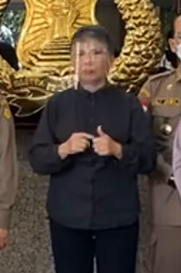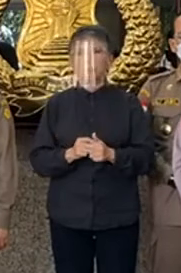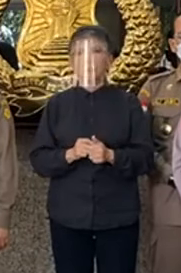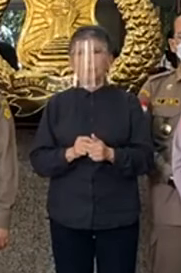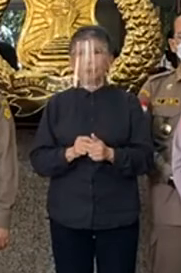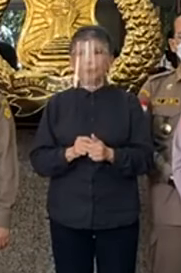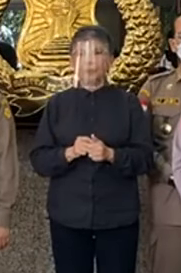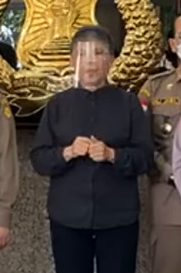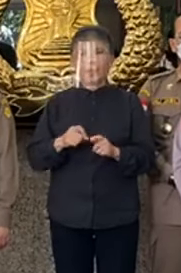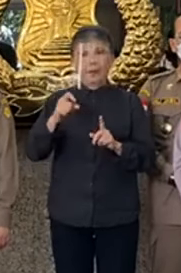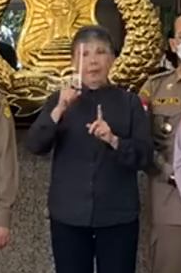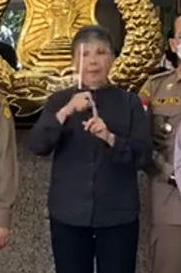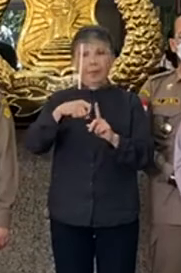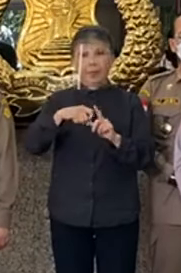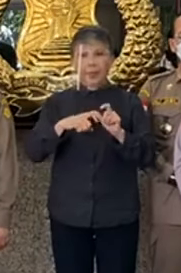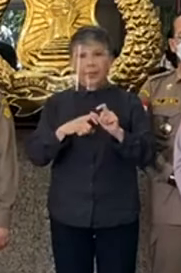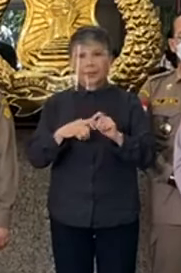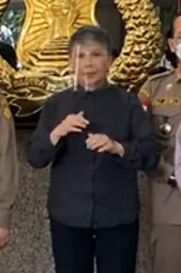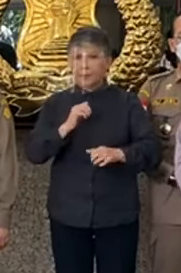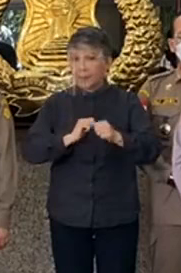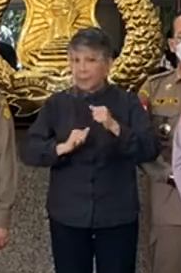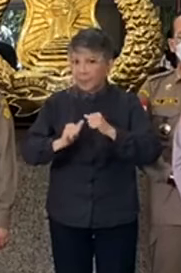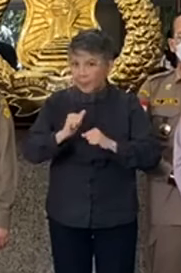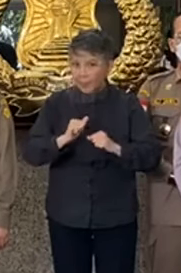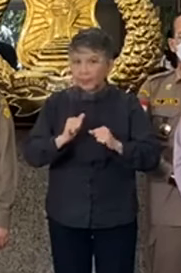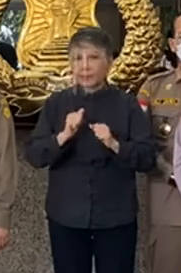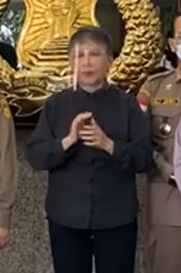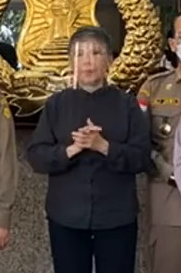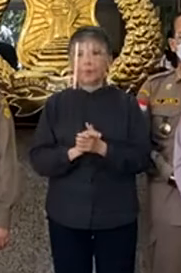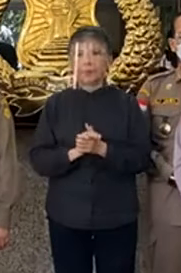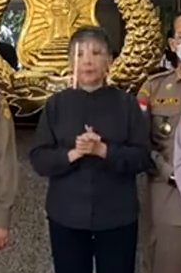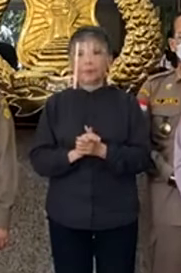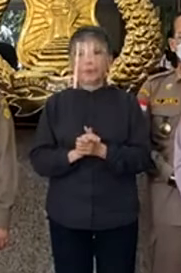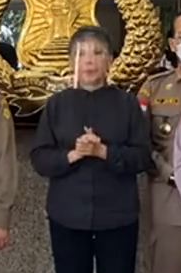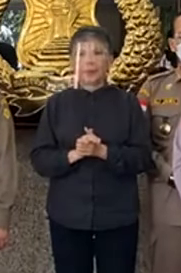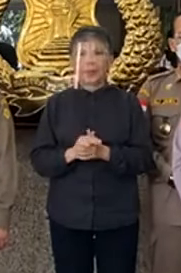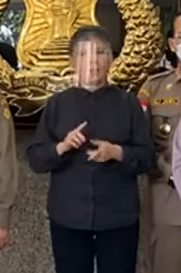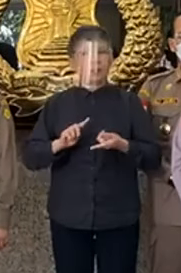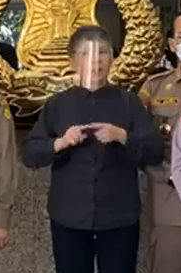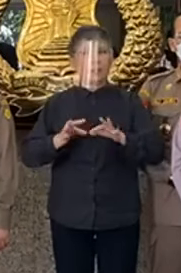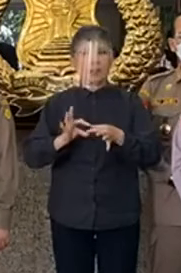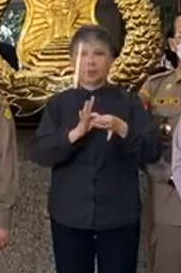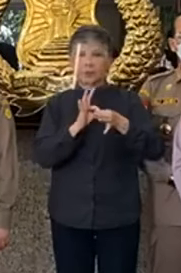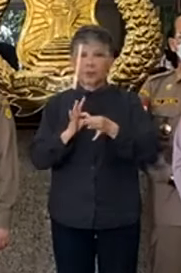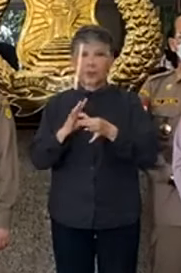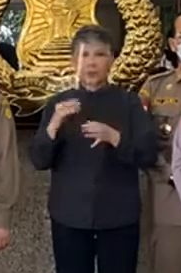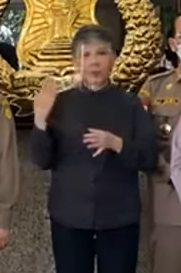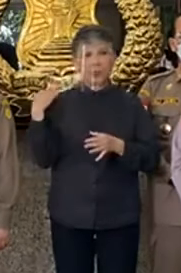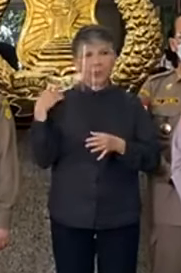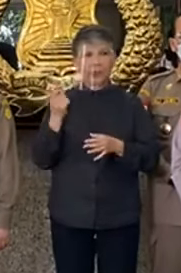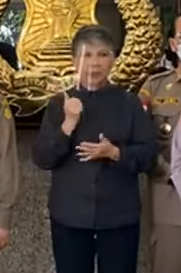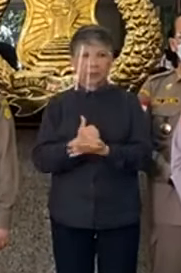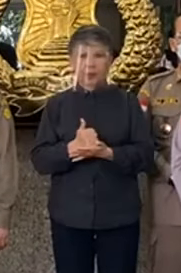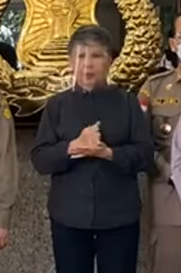dengan PKS yang akan dilaksanakan oleh rekan-rekan pejabat utama